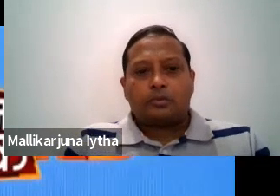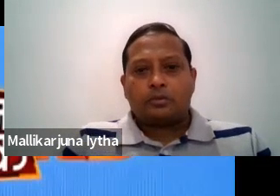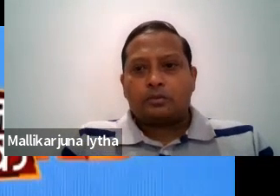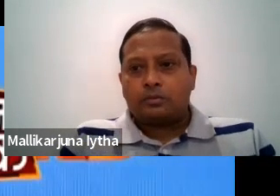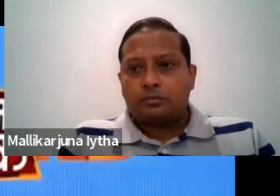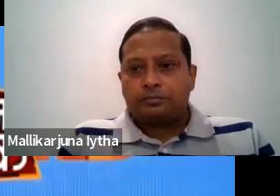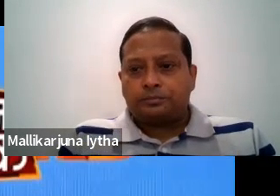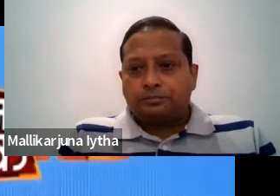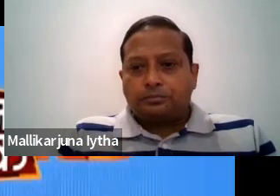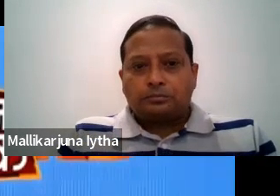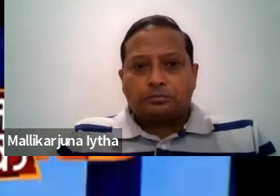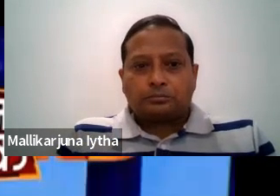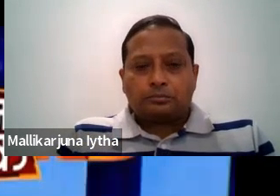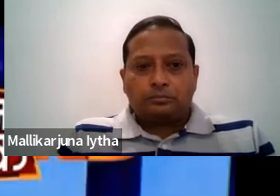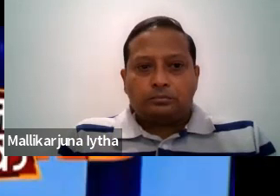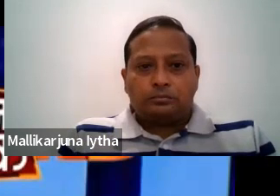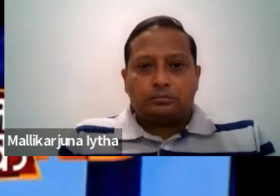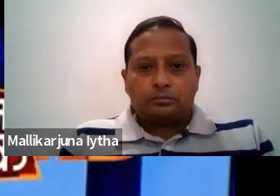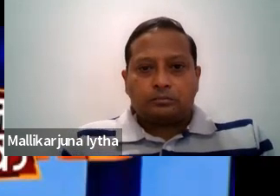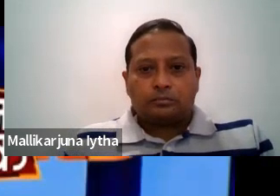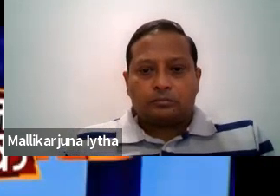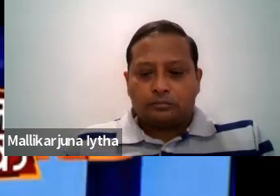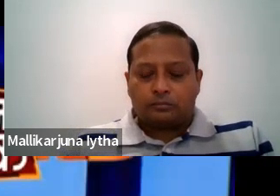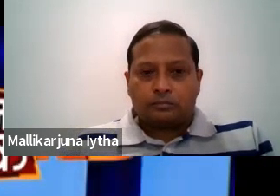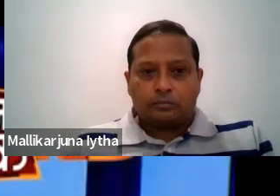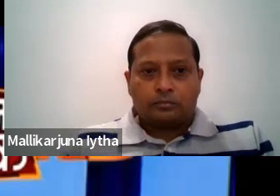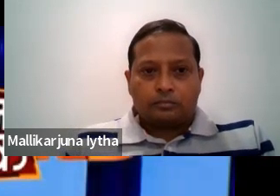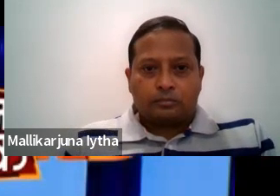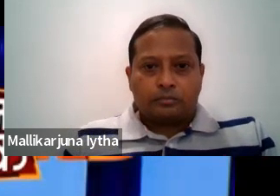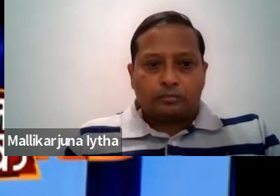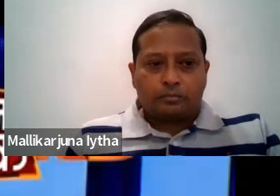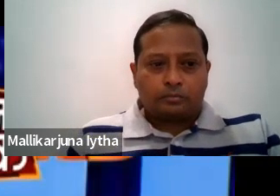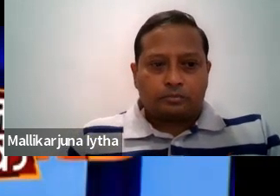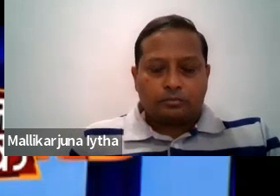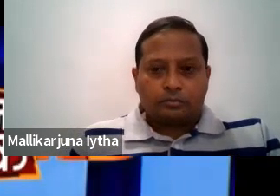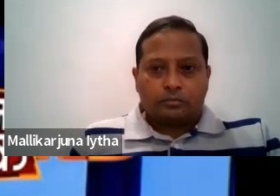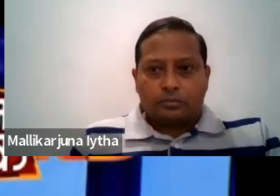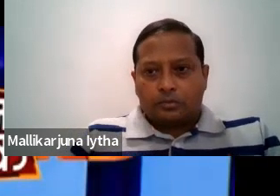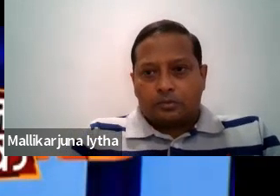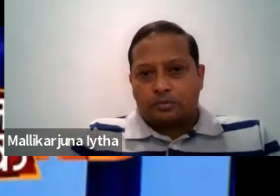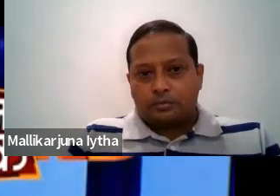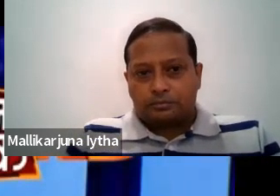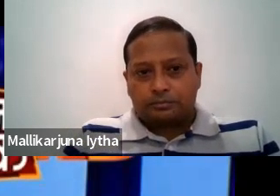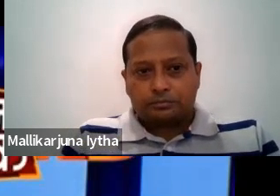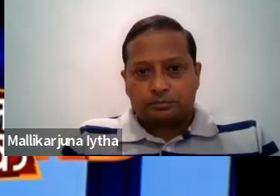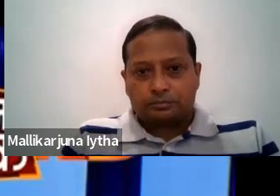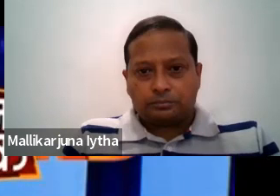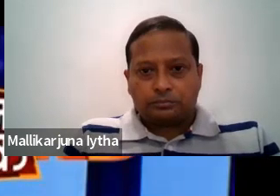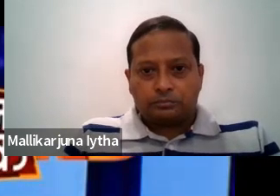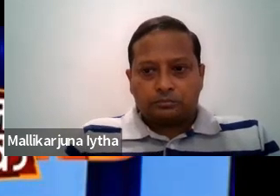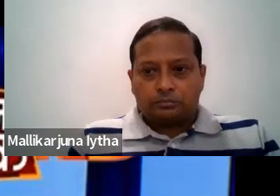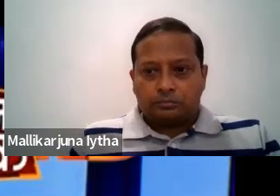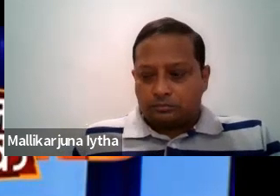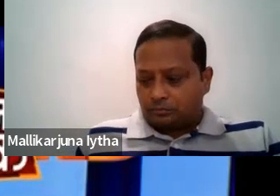को बाधा मुक्त सुविधाएं कैसे मिले, इन सब के लिए सरकार की जो योजना है उस पर क्या बताएंगे आप? क्या लोग समझें कि सरकार कॉन्शियस है